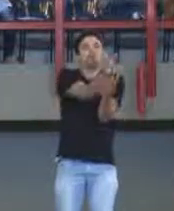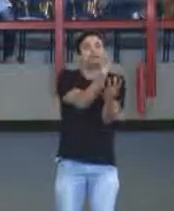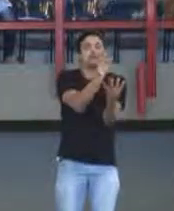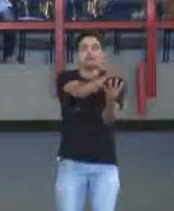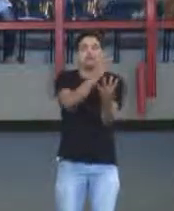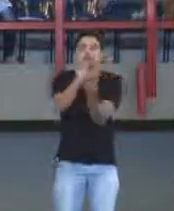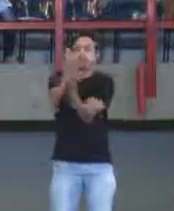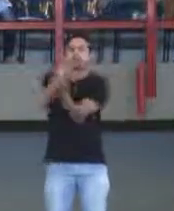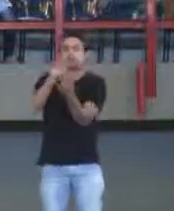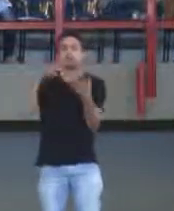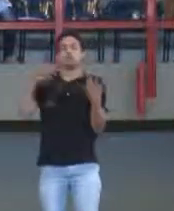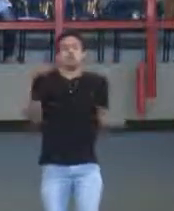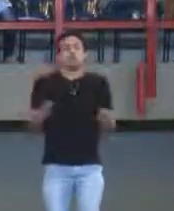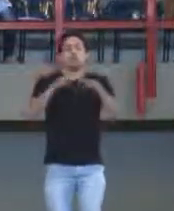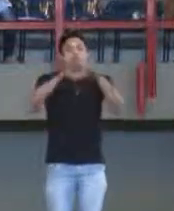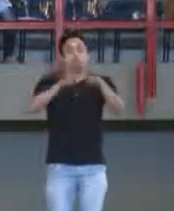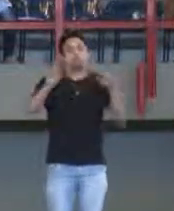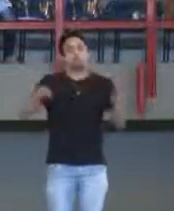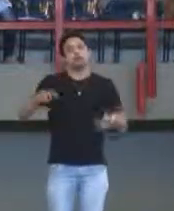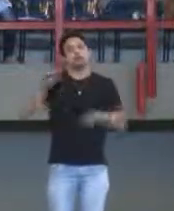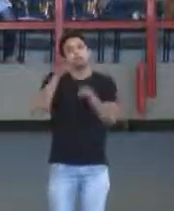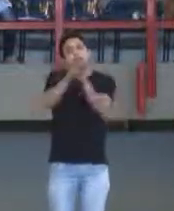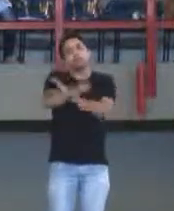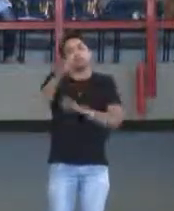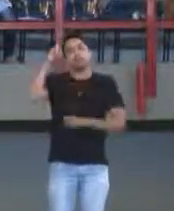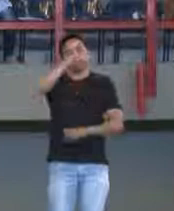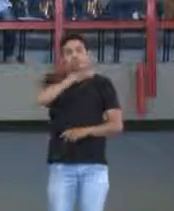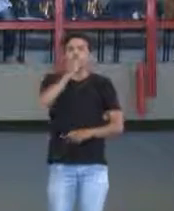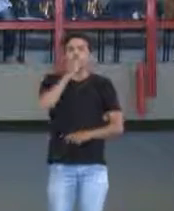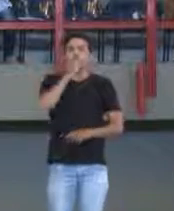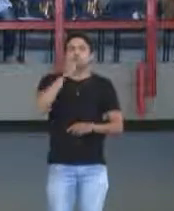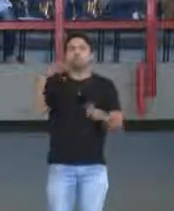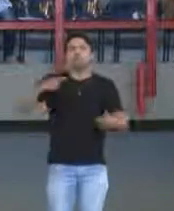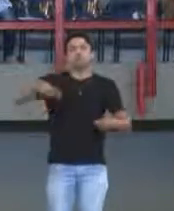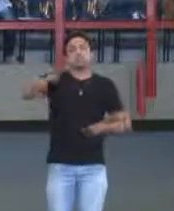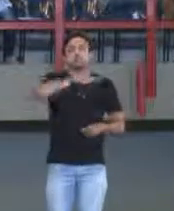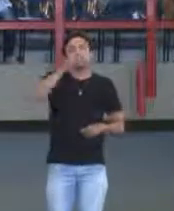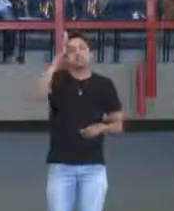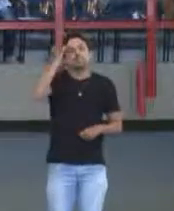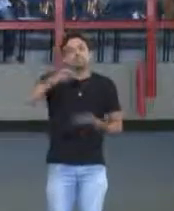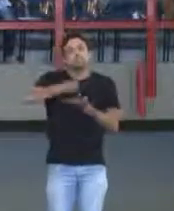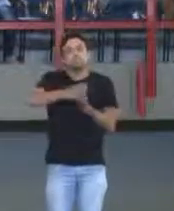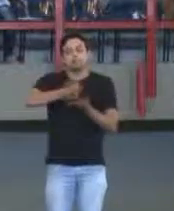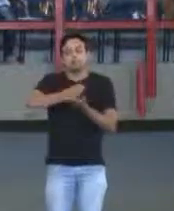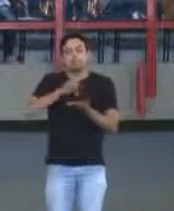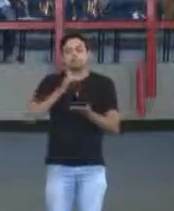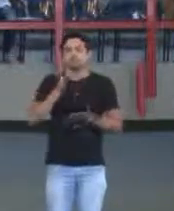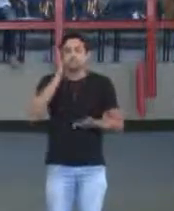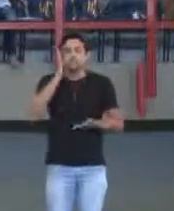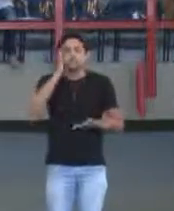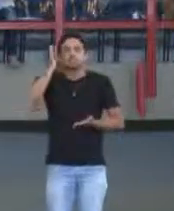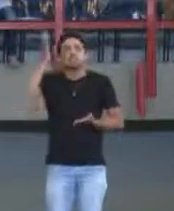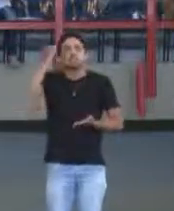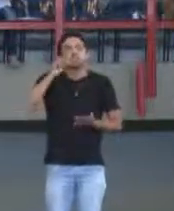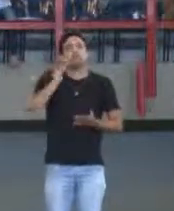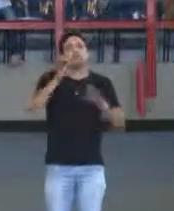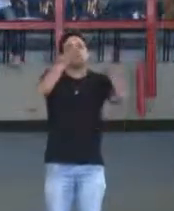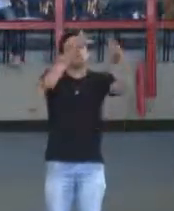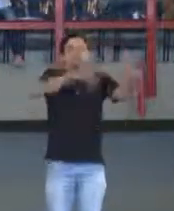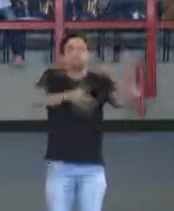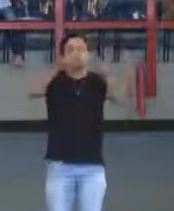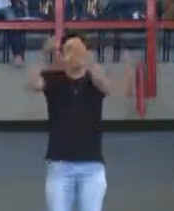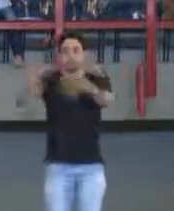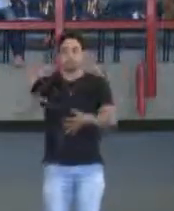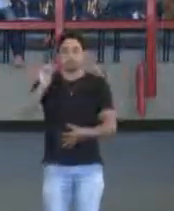são questões tão difíceis, na realidade, muitas delas exigem apenas o conhecimento básico, que você conheça as definições de cada